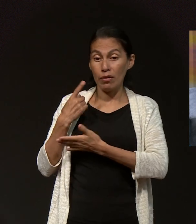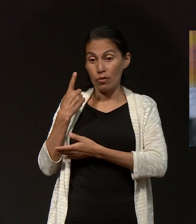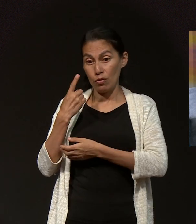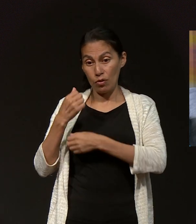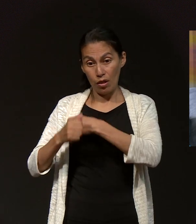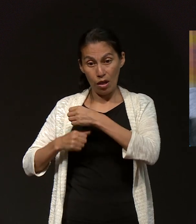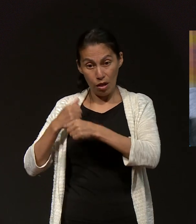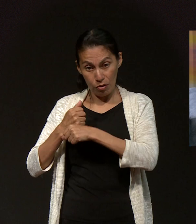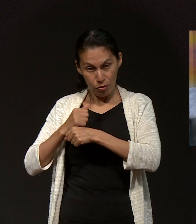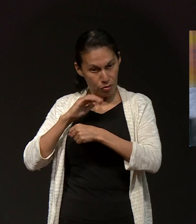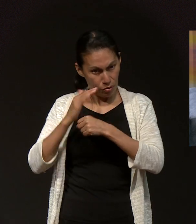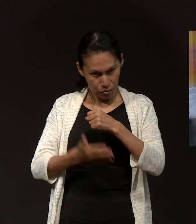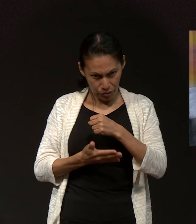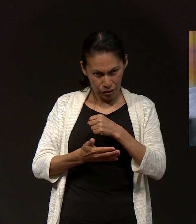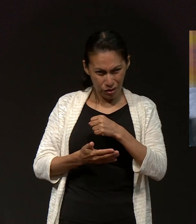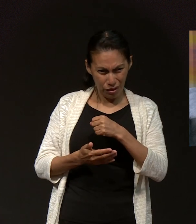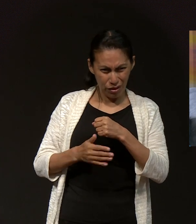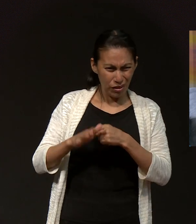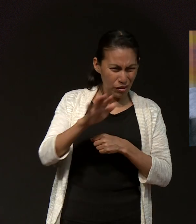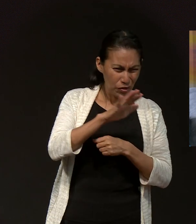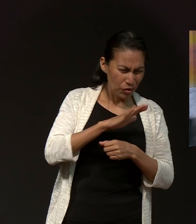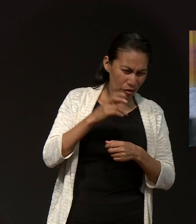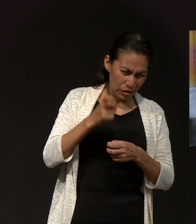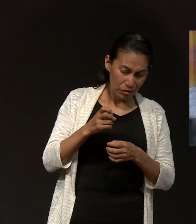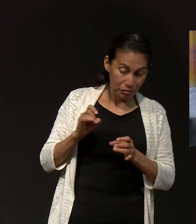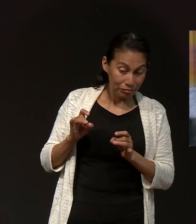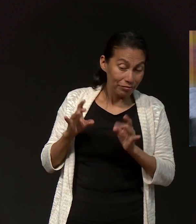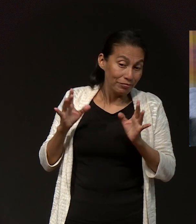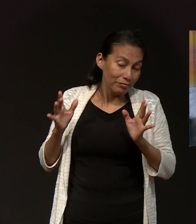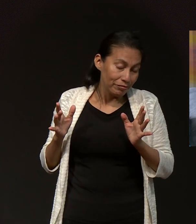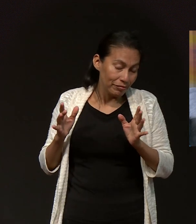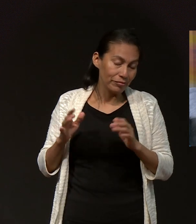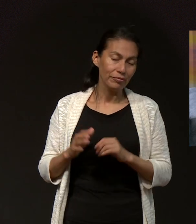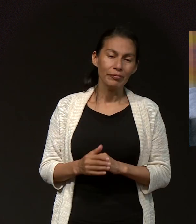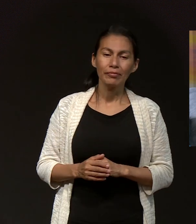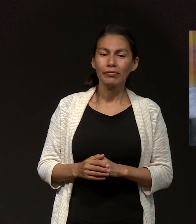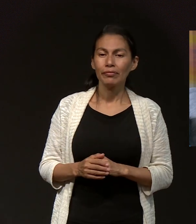año de haber estudiado la carrera, cuando sucedió todo esto.